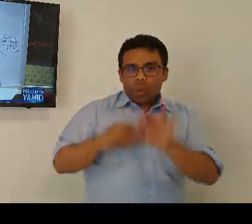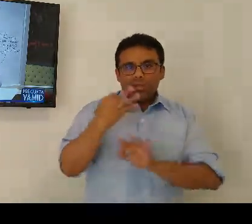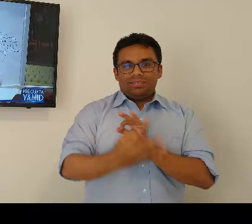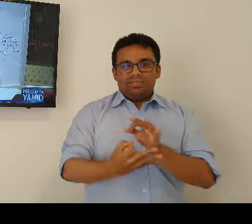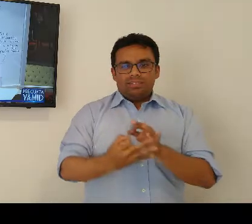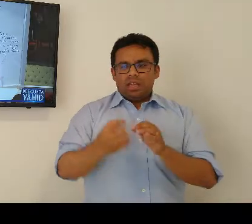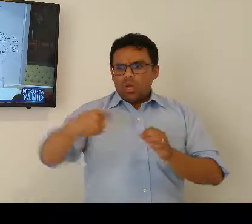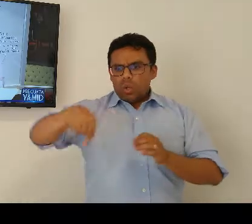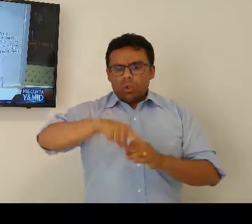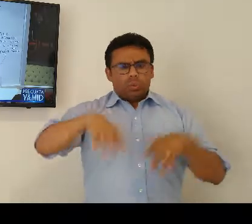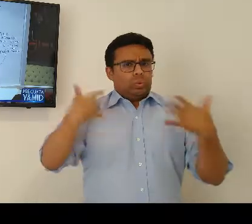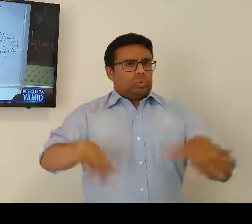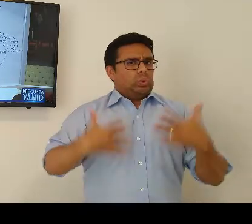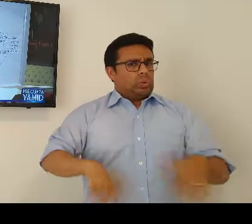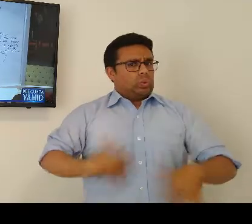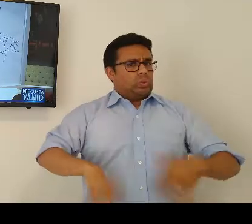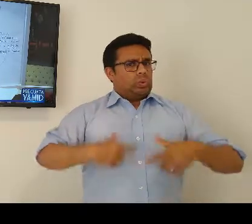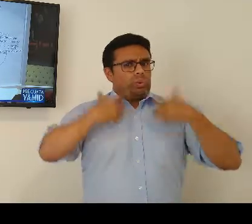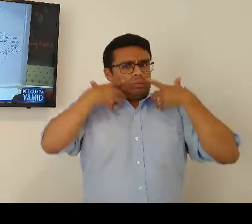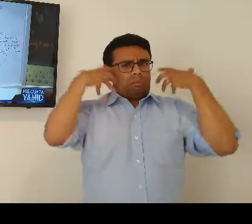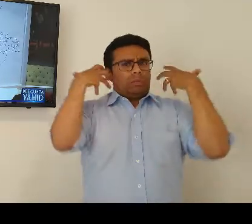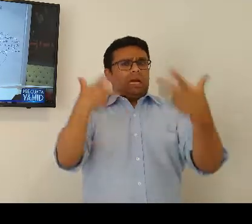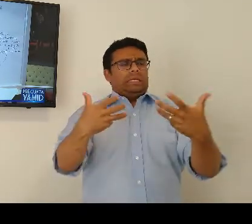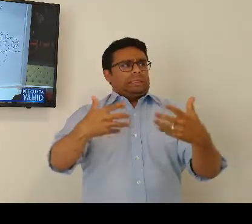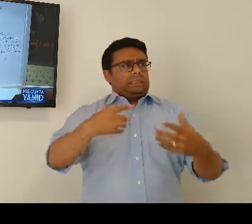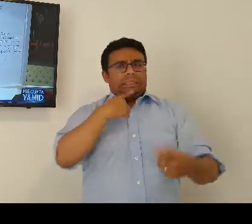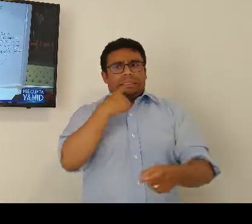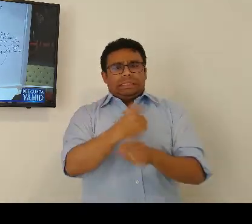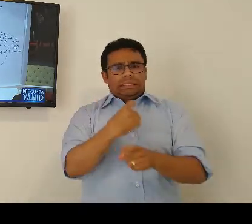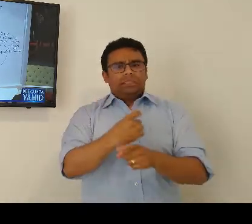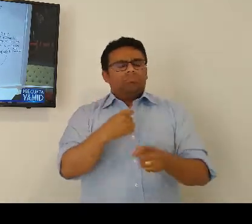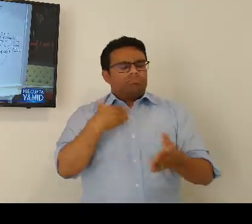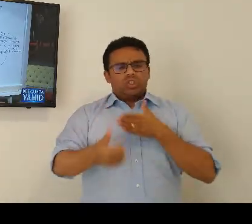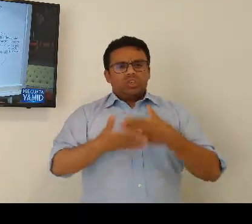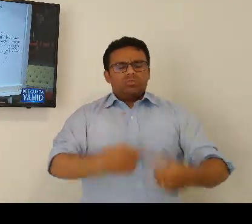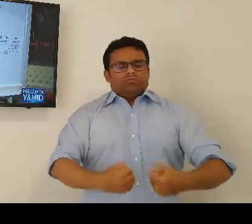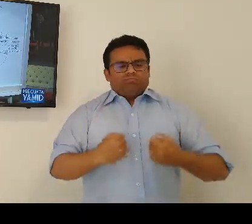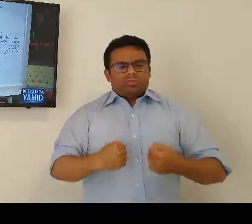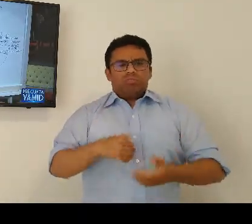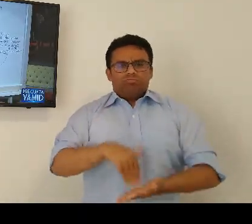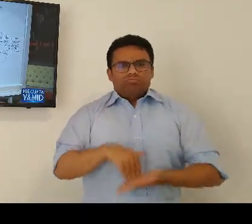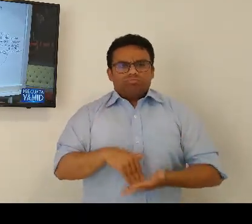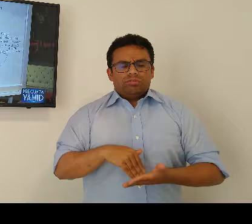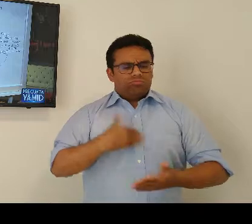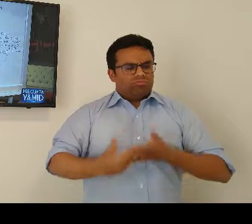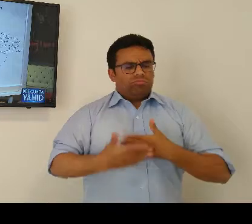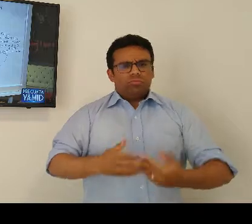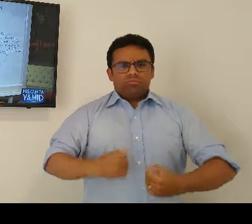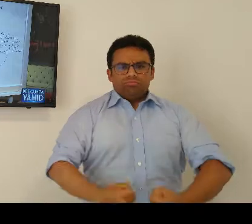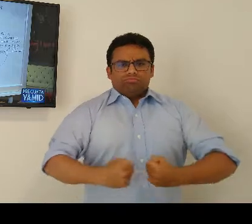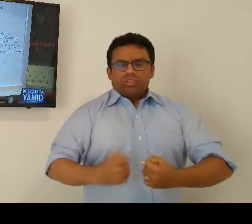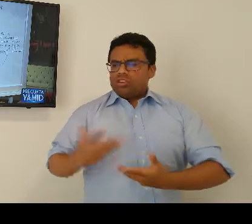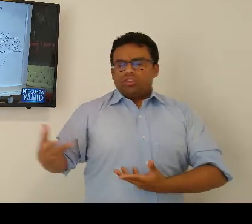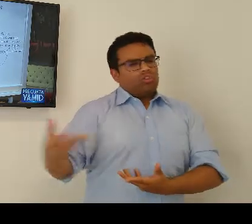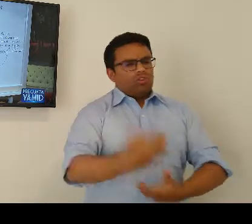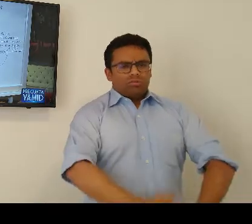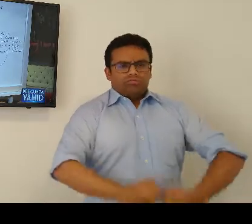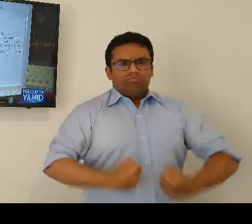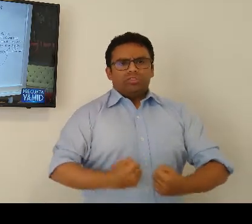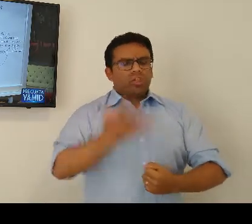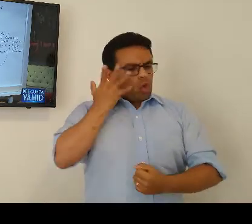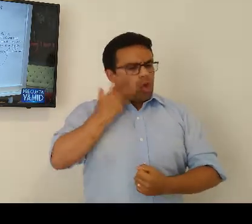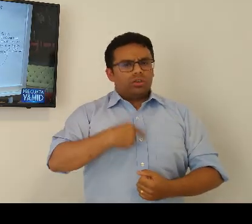mejor manera, con la mejor preparación y el mejor ánimo, y así lo vamos a seguir afrontando juntos todos los días. Así que cuenta